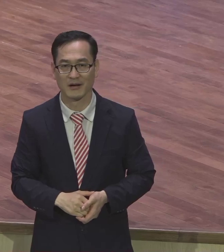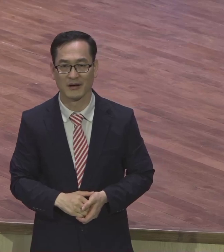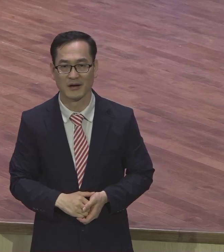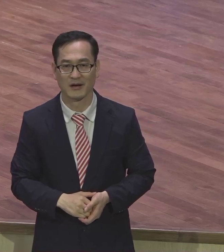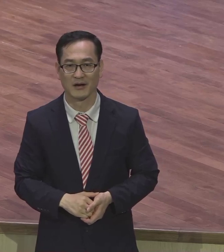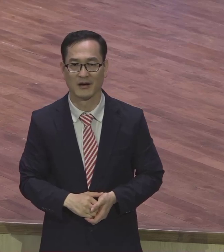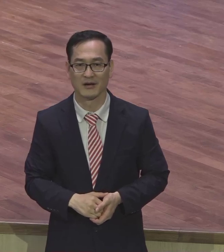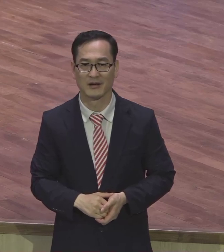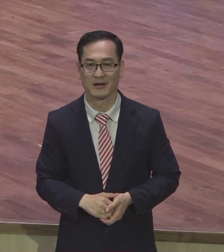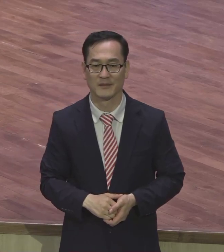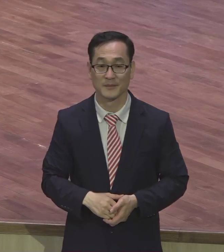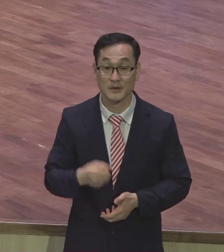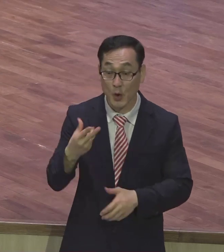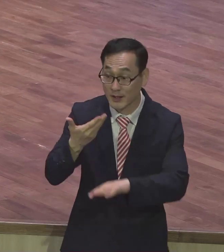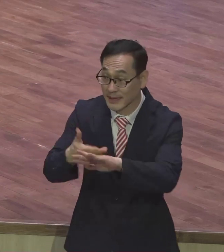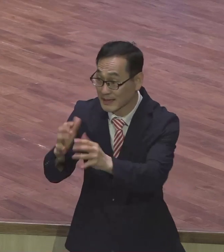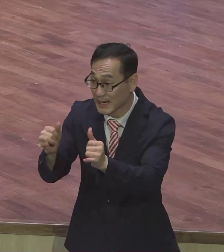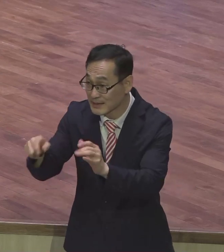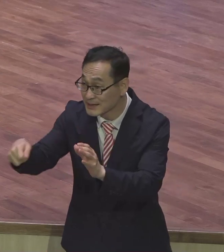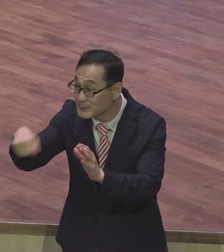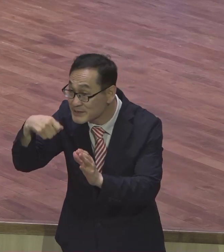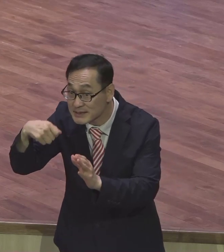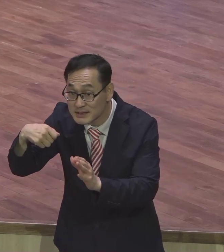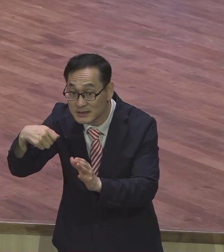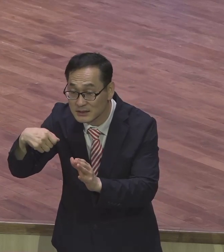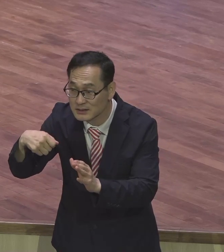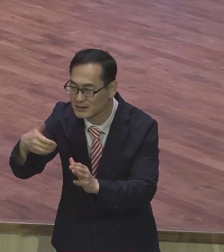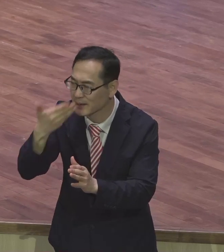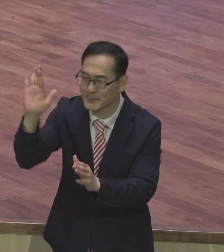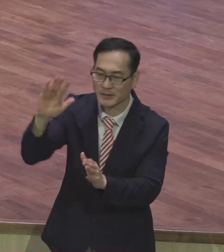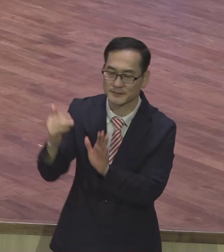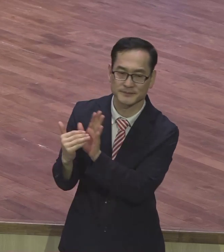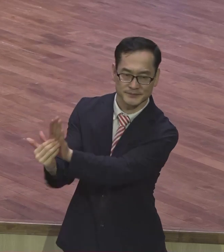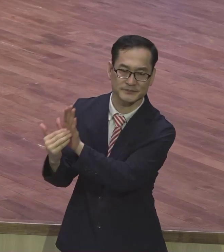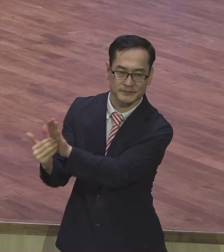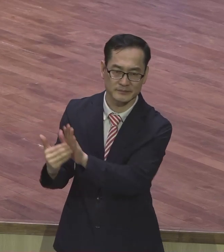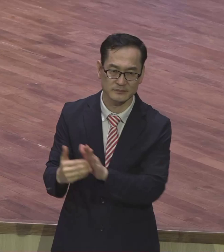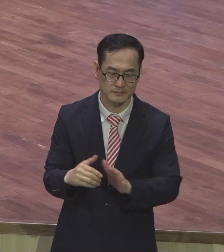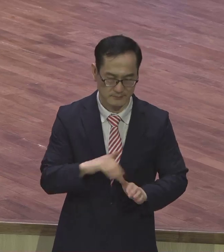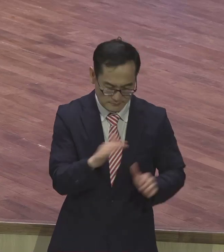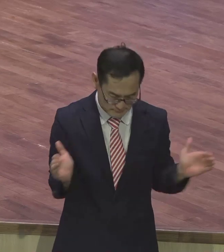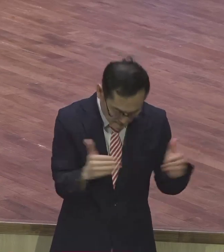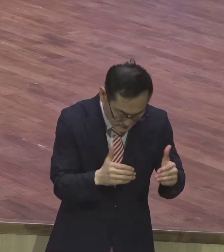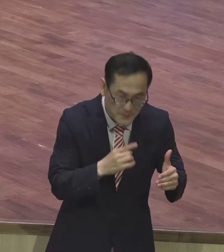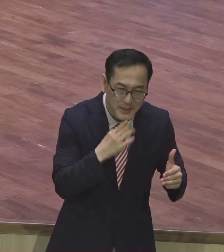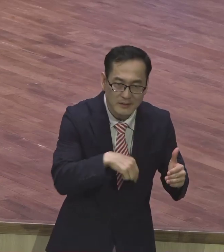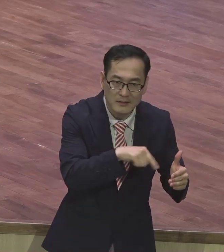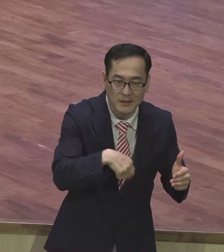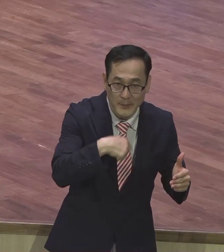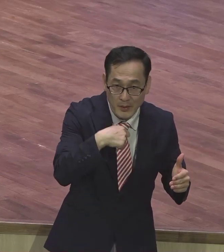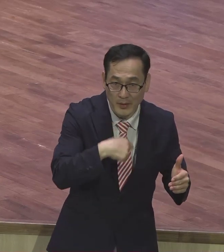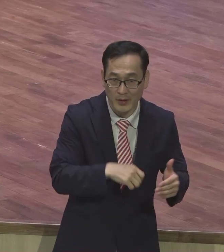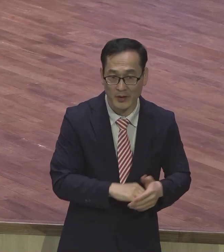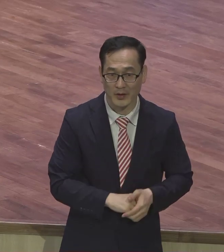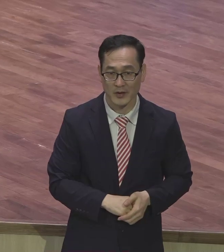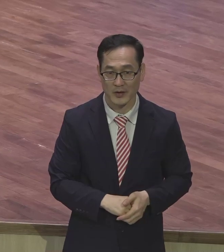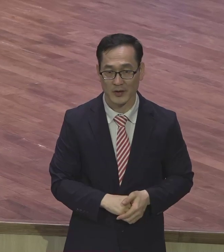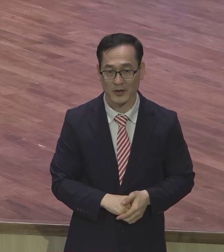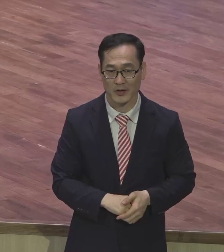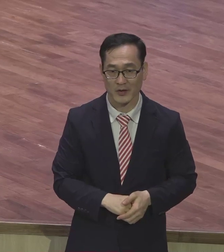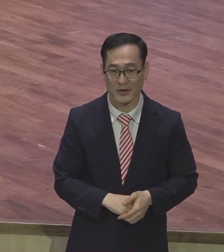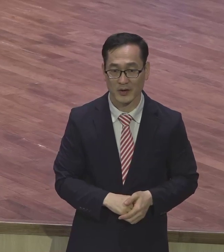이방인들 음식 불길한 거라고 못먹게 자기들 내는 거만 먹게 해요 우리가 못 먹습니까 악착같이 먹지